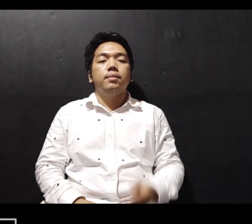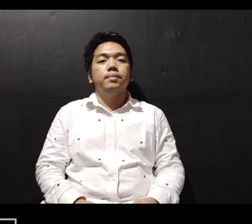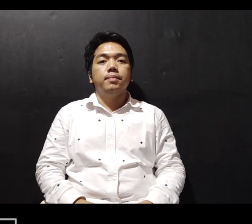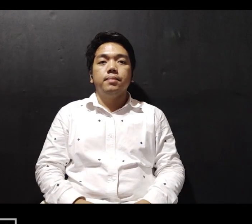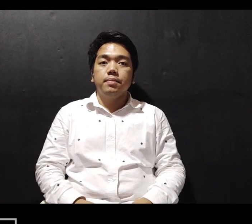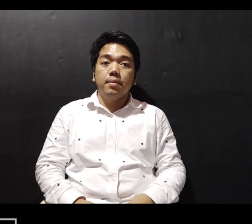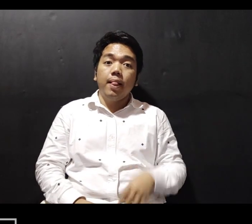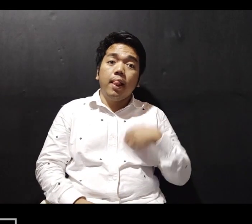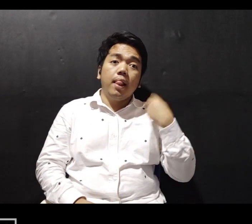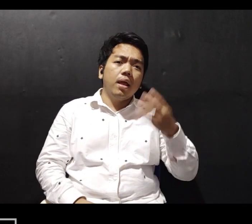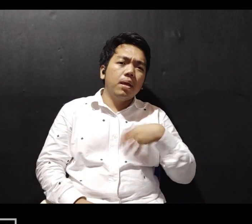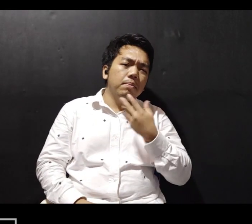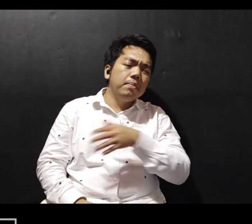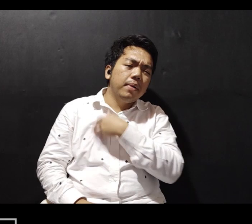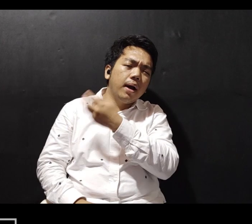besar